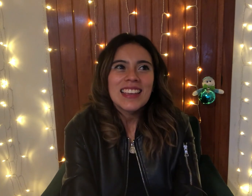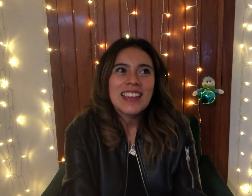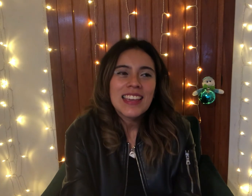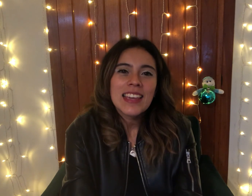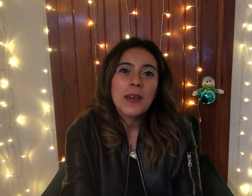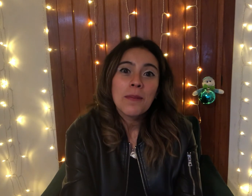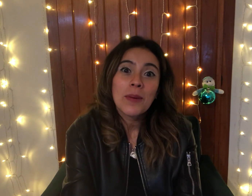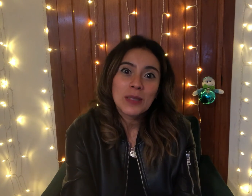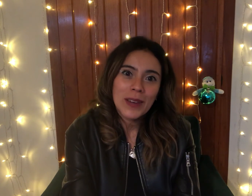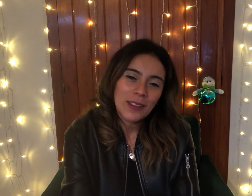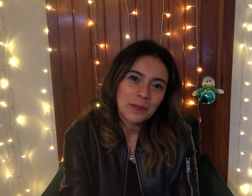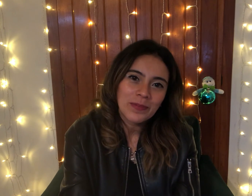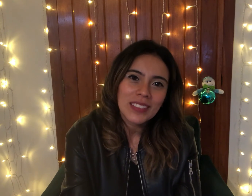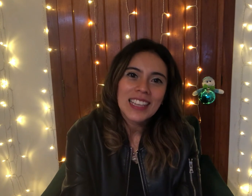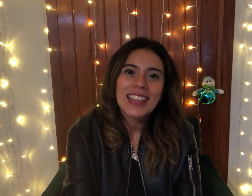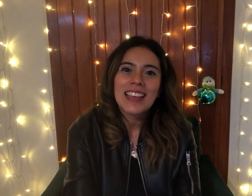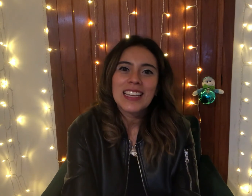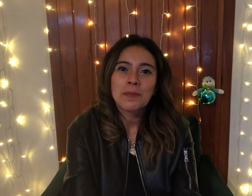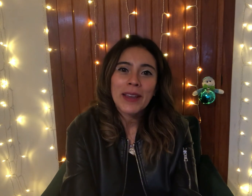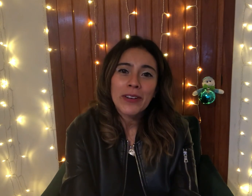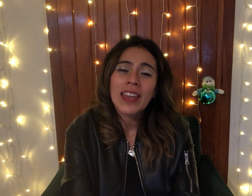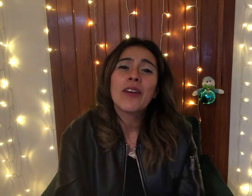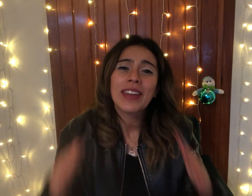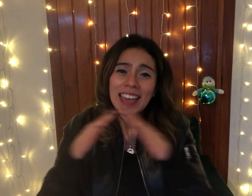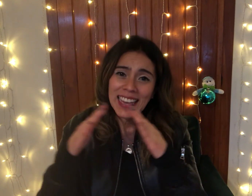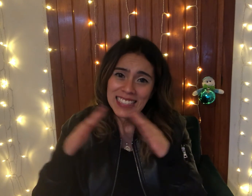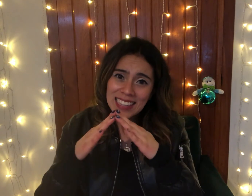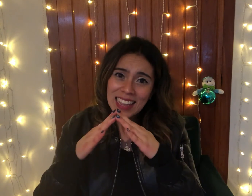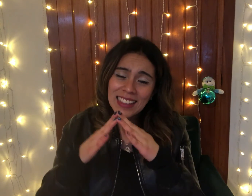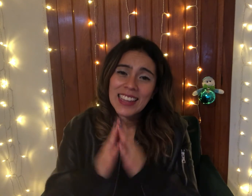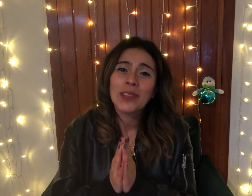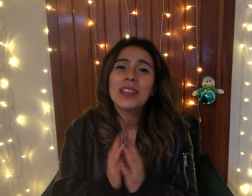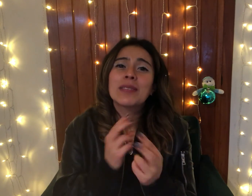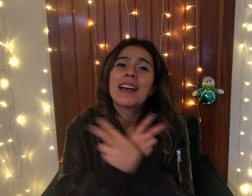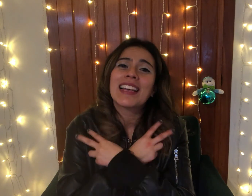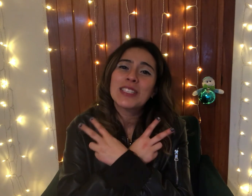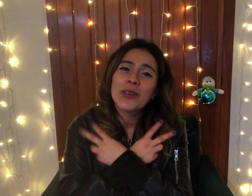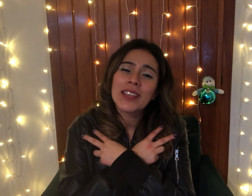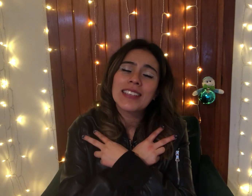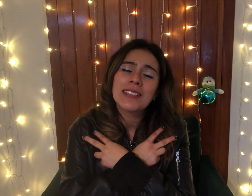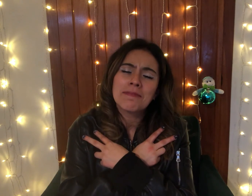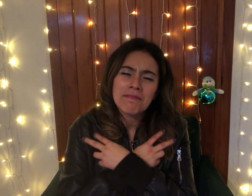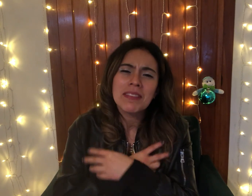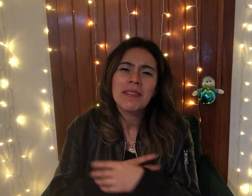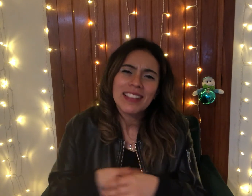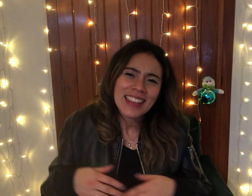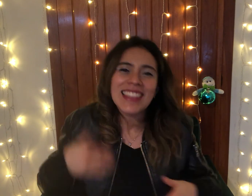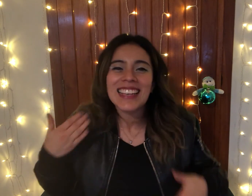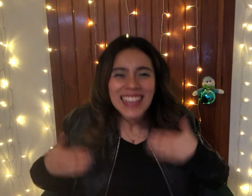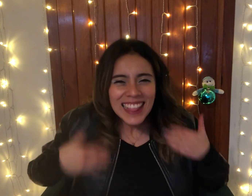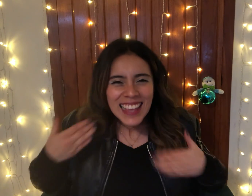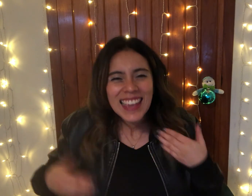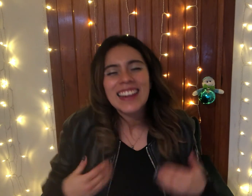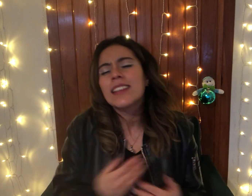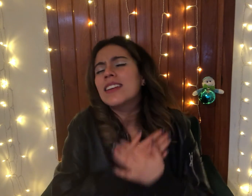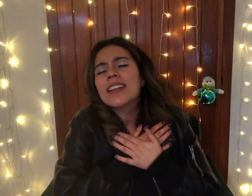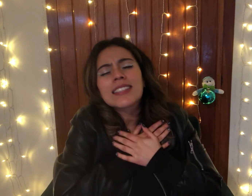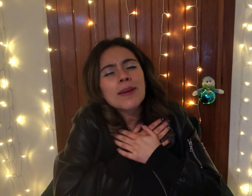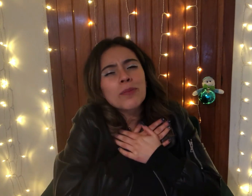Y pues bueno, espero que aunque en casita tengan unas vacaciones divertidas, alegres, llenas de